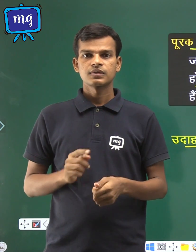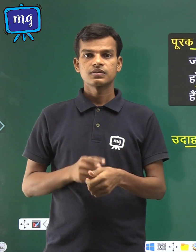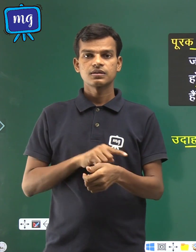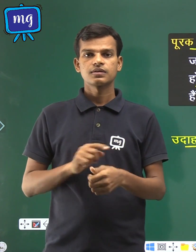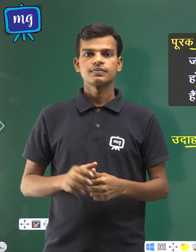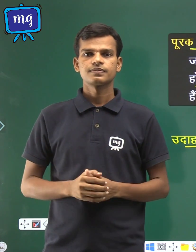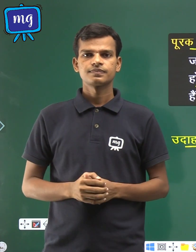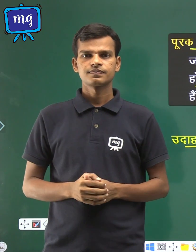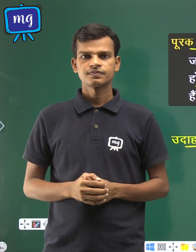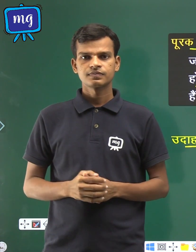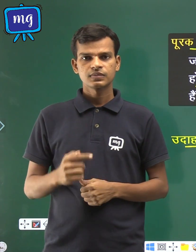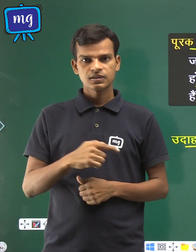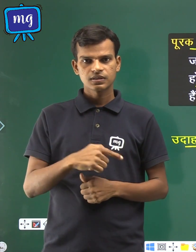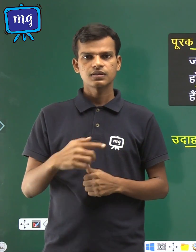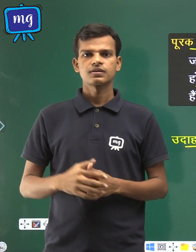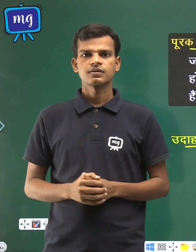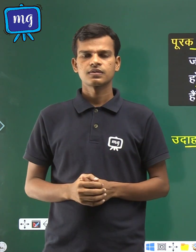इसलिए ये